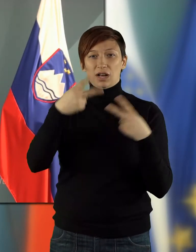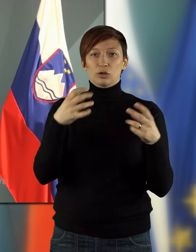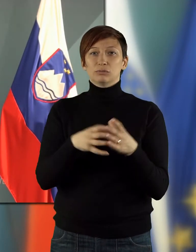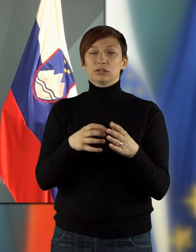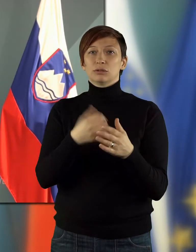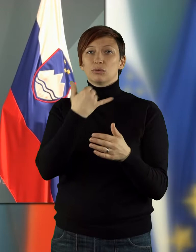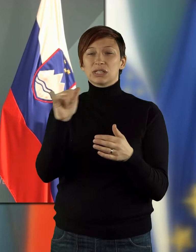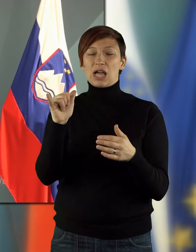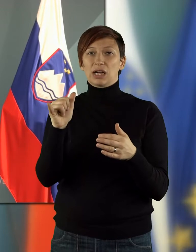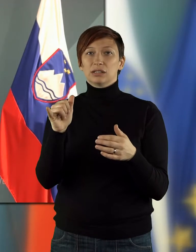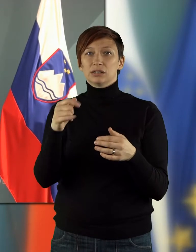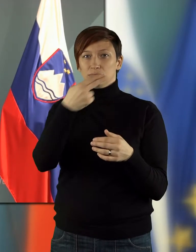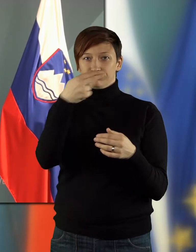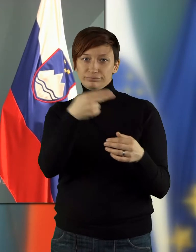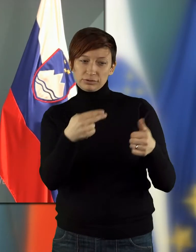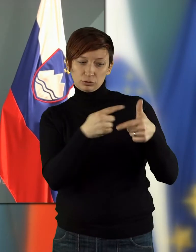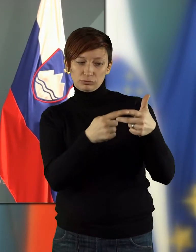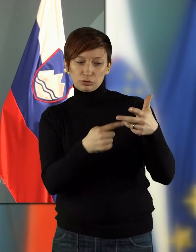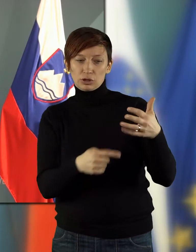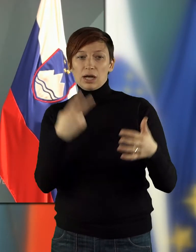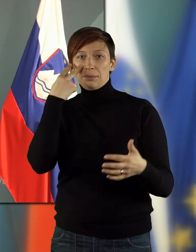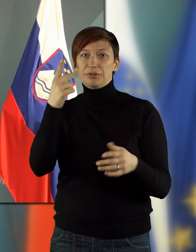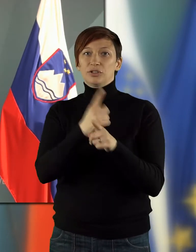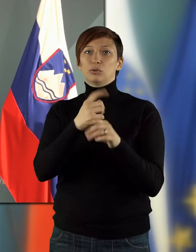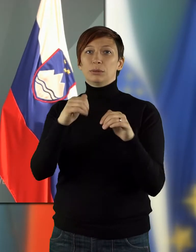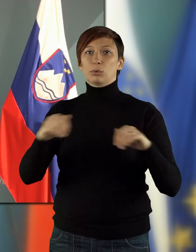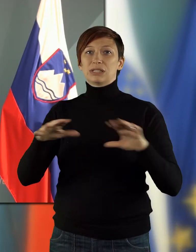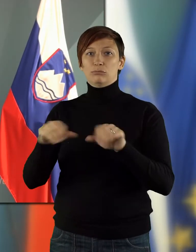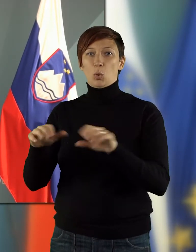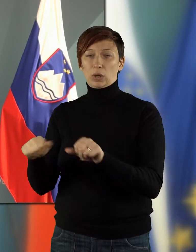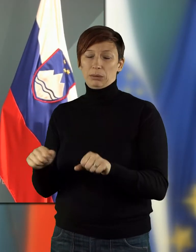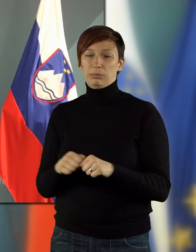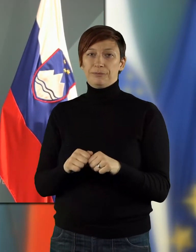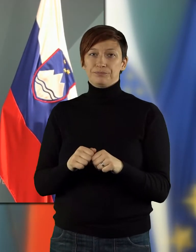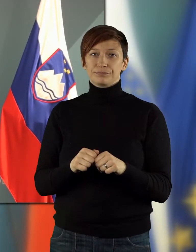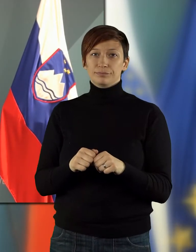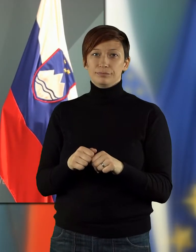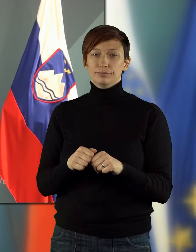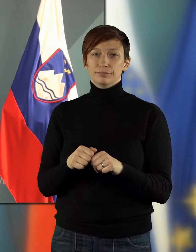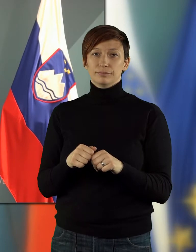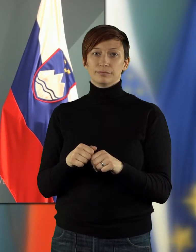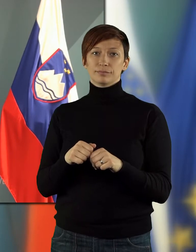komisija je ob vsakem izmed poglavi predvidela tudi posebne ukrepe.